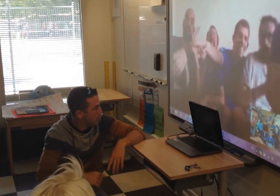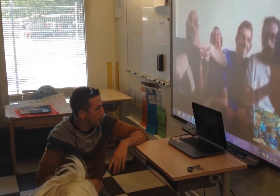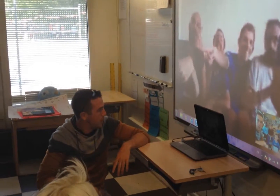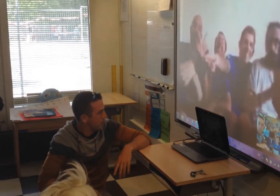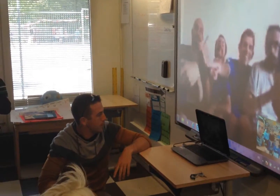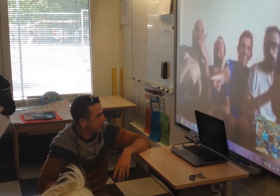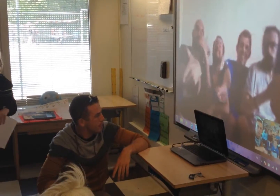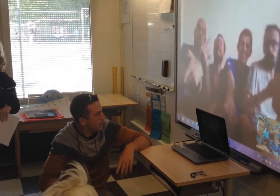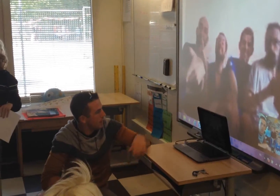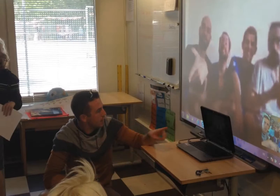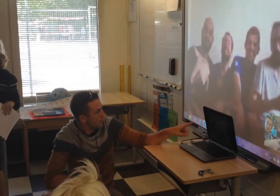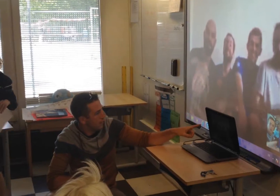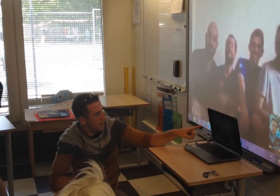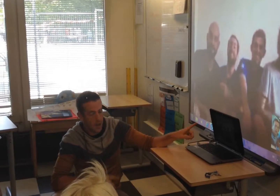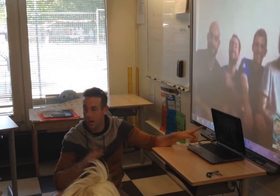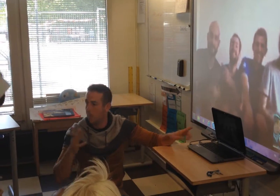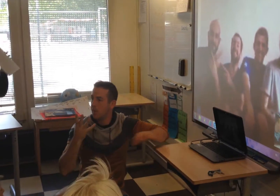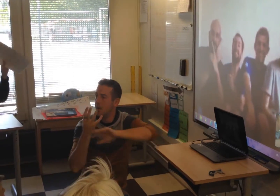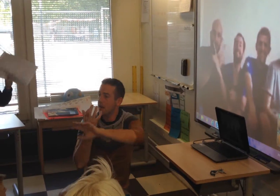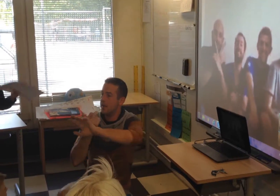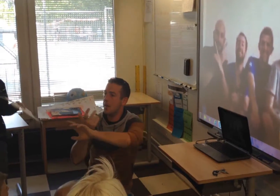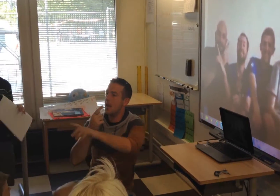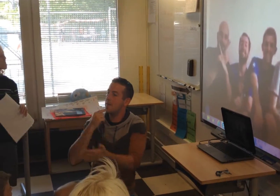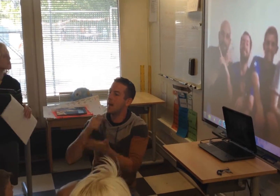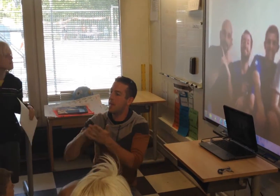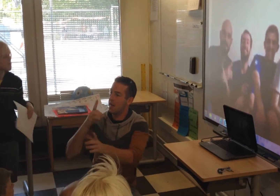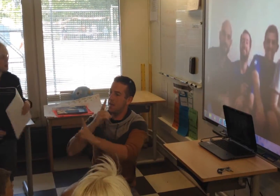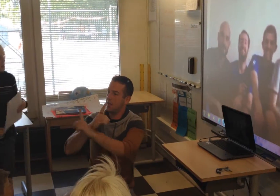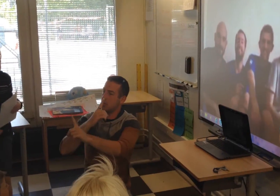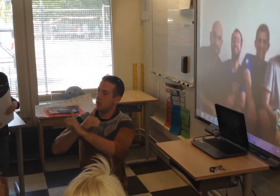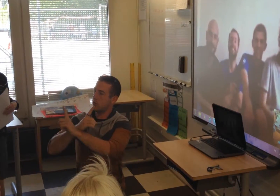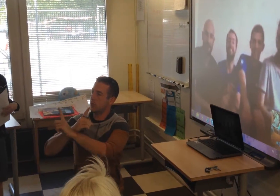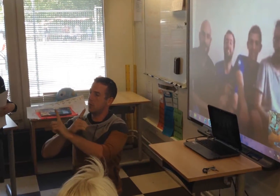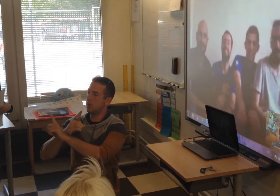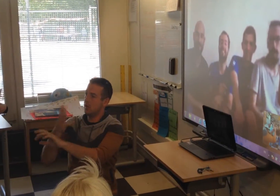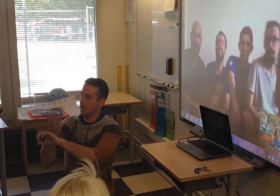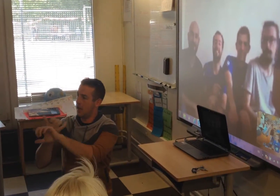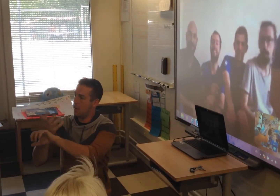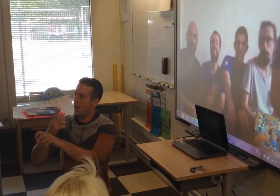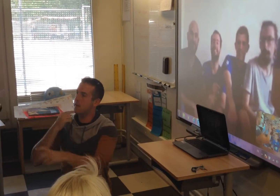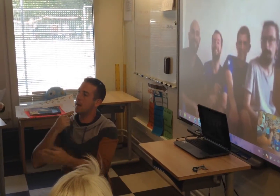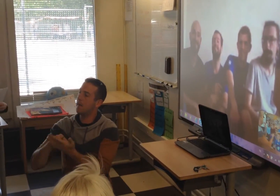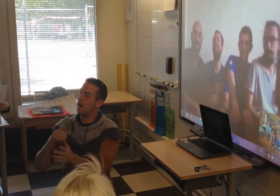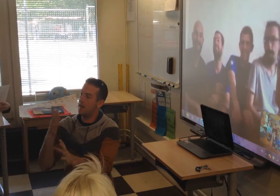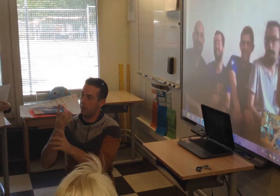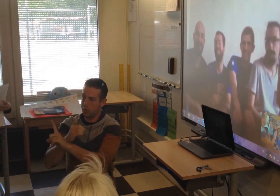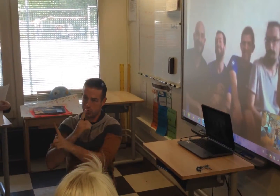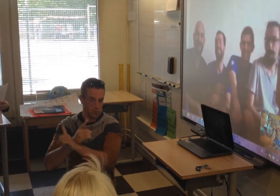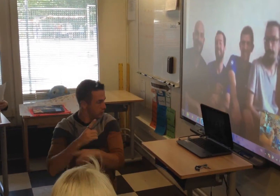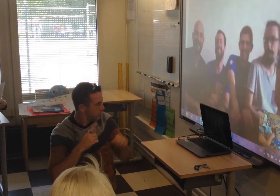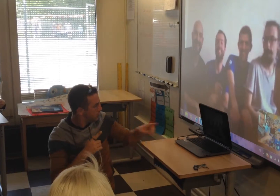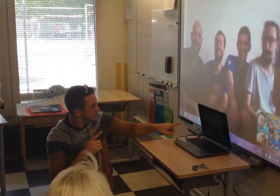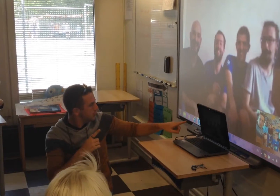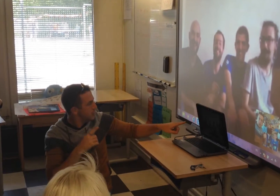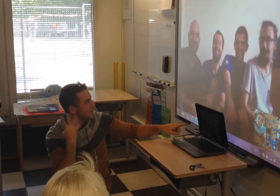Il manque une personne ou deux. Alors, défense. Damien préfère la défense. Ouais. Damien préfère la défense.